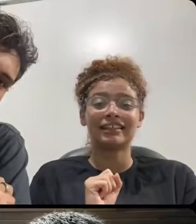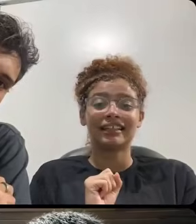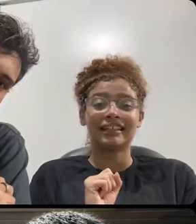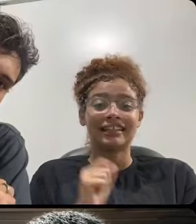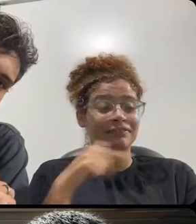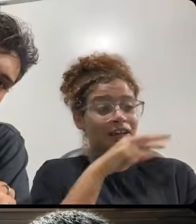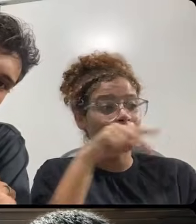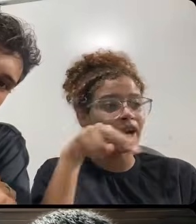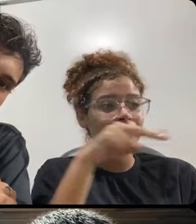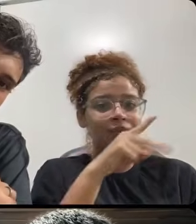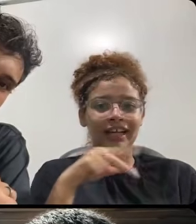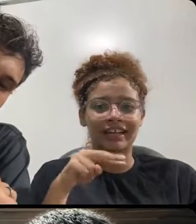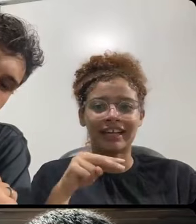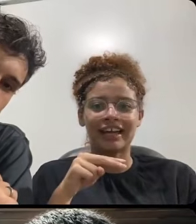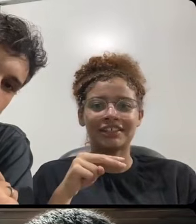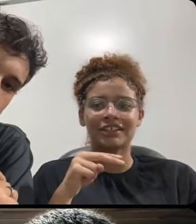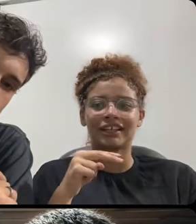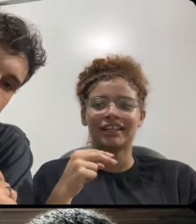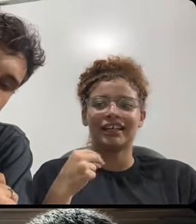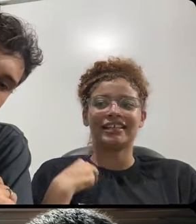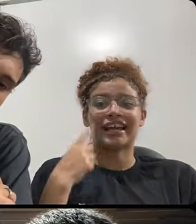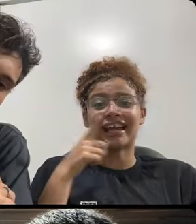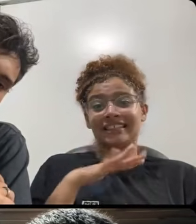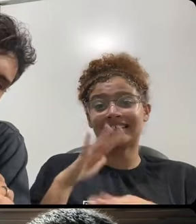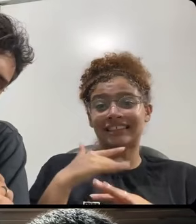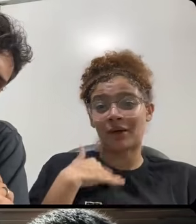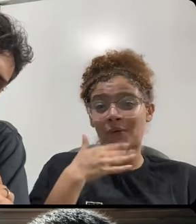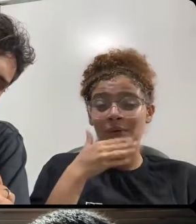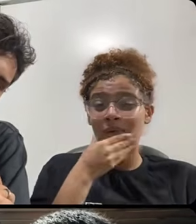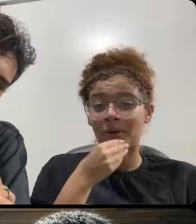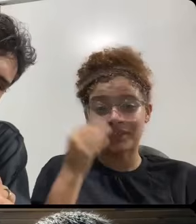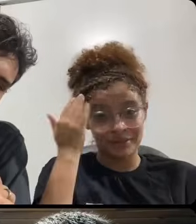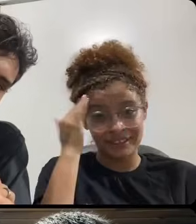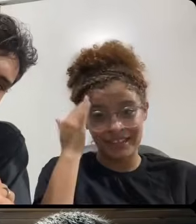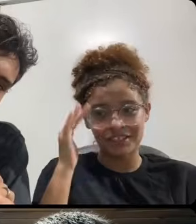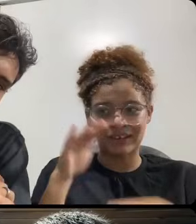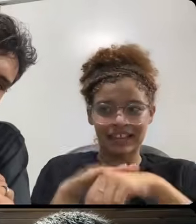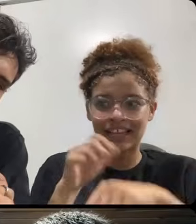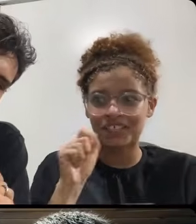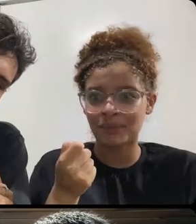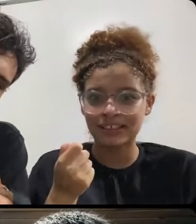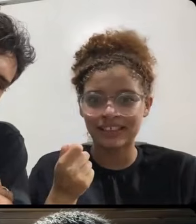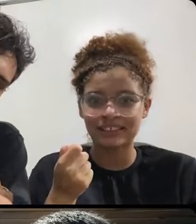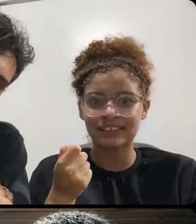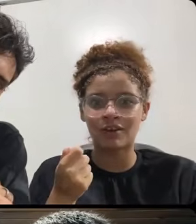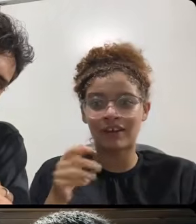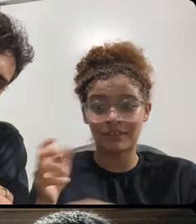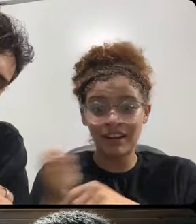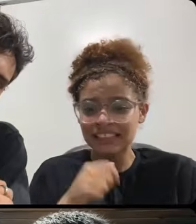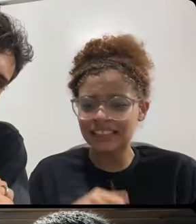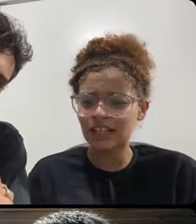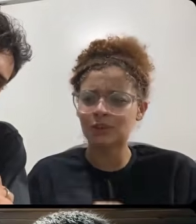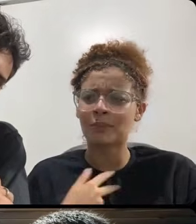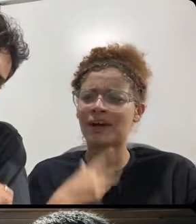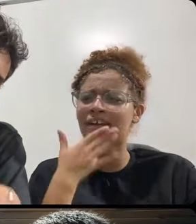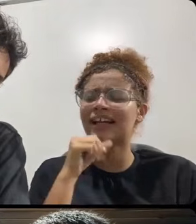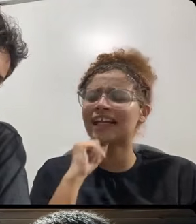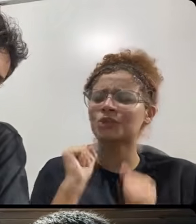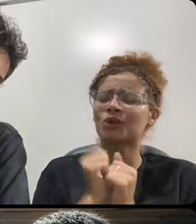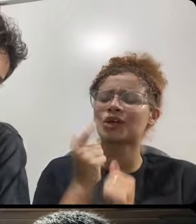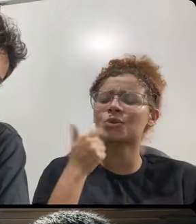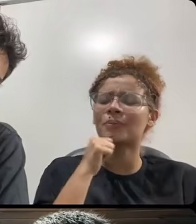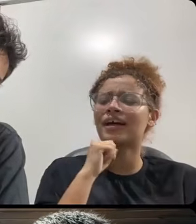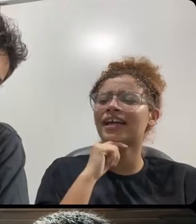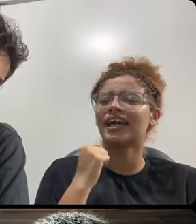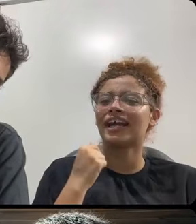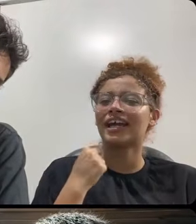parada, e aí fica correndo na igreja. E aí, às vezes, tem algum irmão que não entende, vai lá e chama atenção, vai lá sentar com a sua mãe, vai